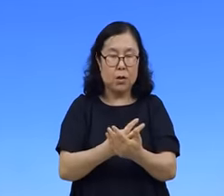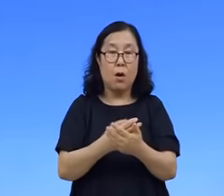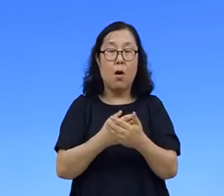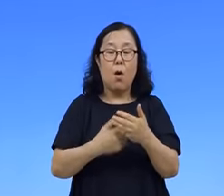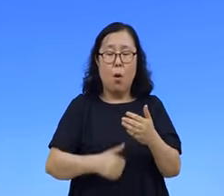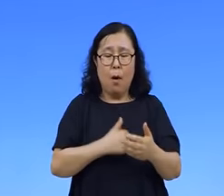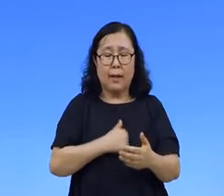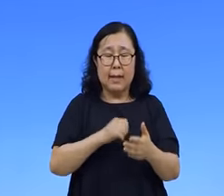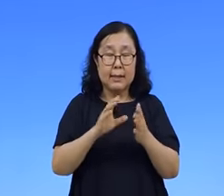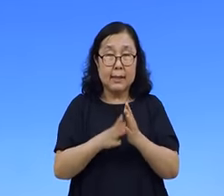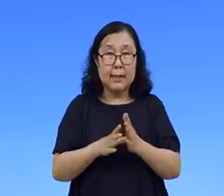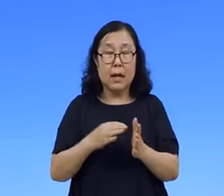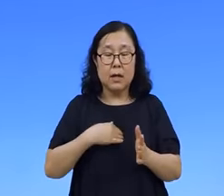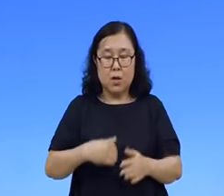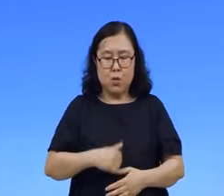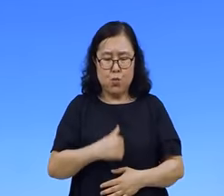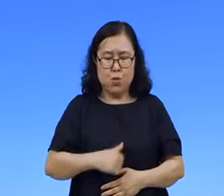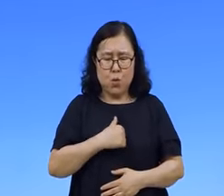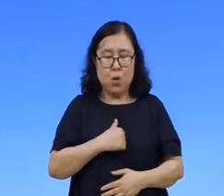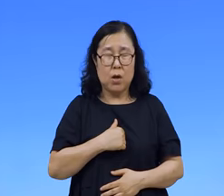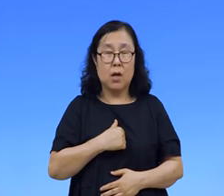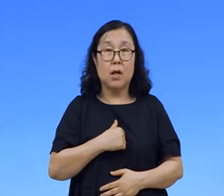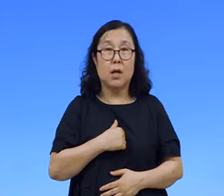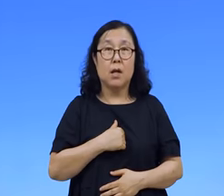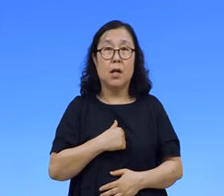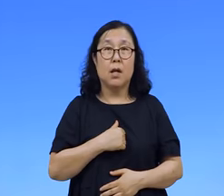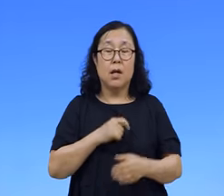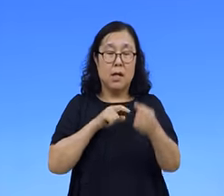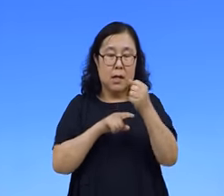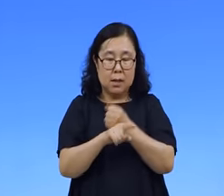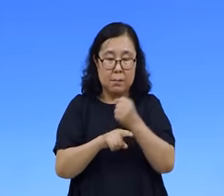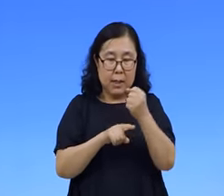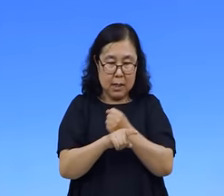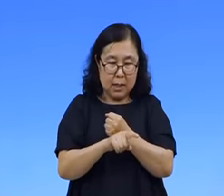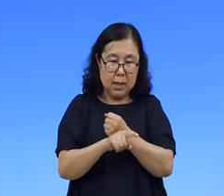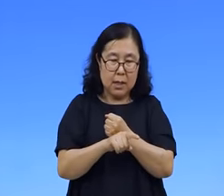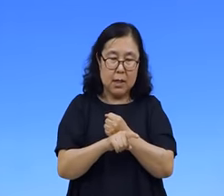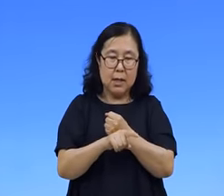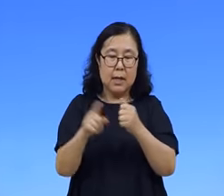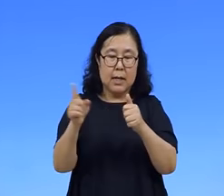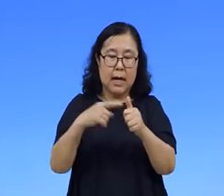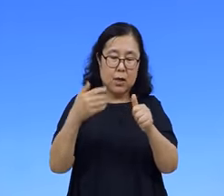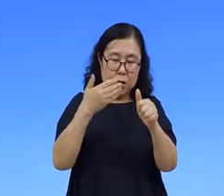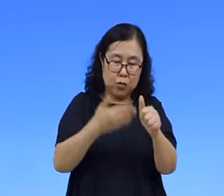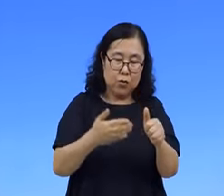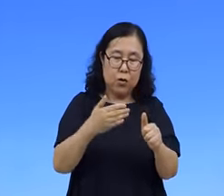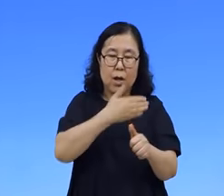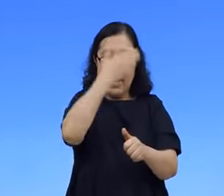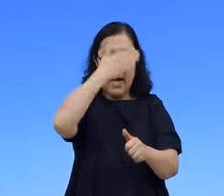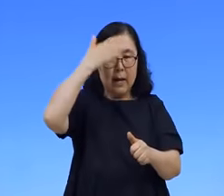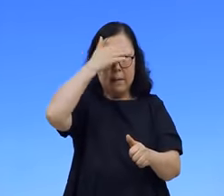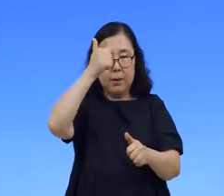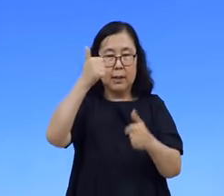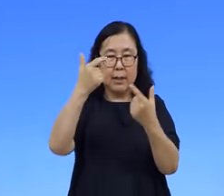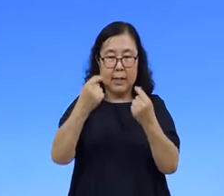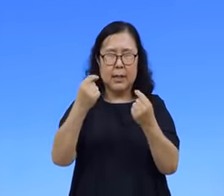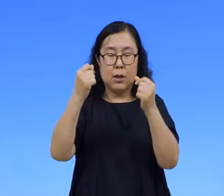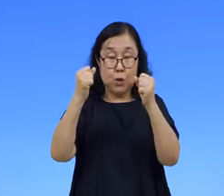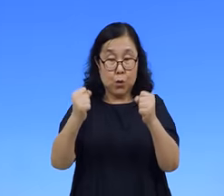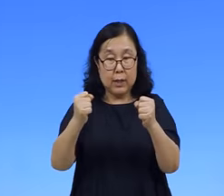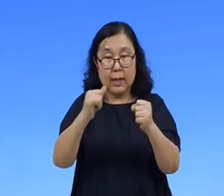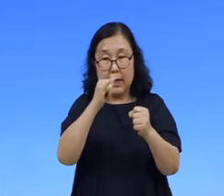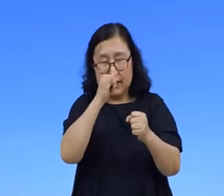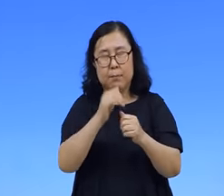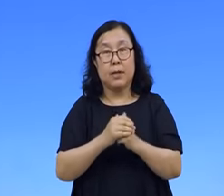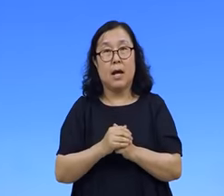그 악한 분노를, 마음의 이 쓴 분노를 그 의미를 부여해주는 할아버지와 같은 존재가 계시다는